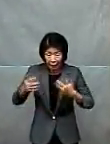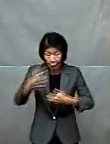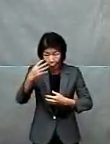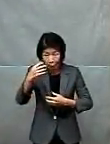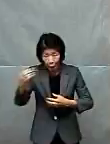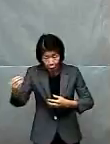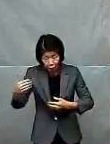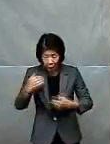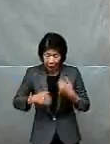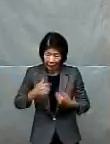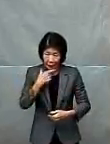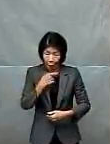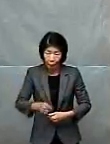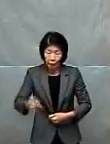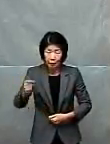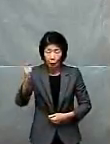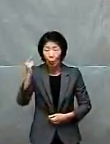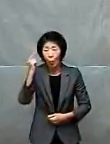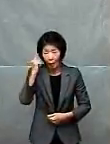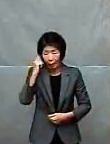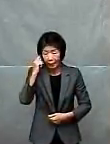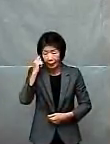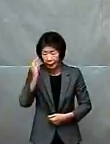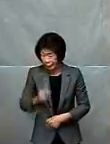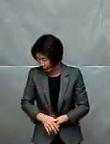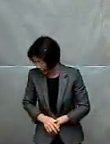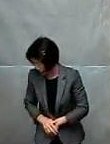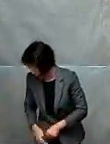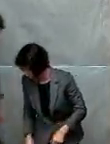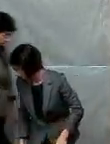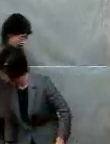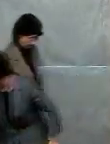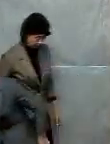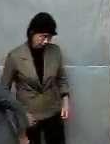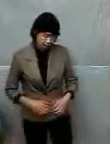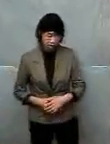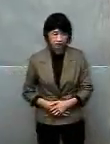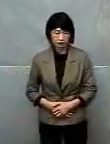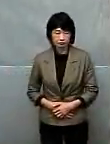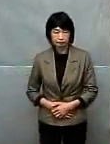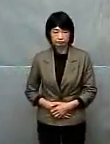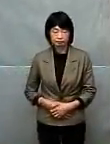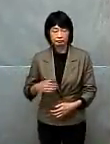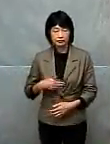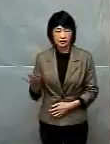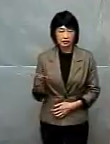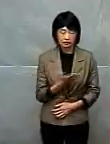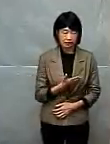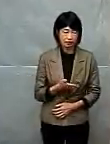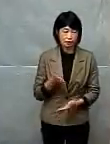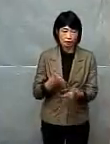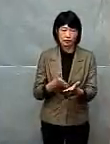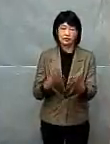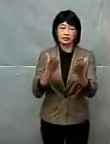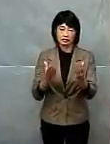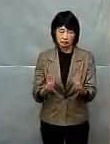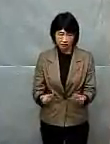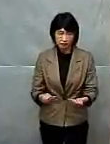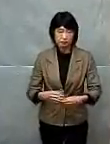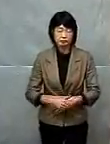を楽しんでいただきたいというふうに思っております。私からは以上です。